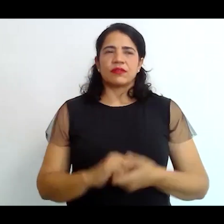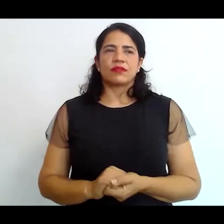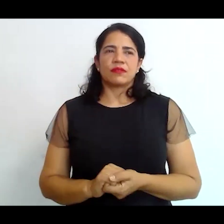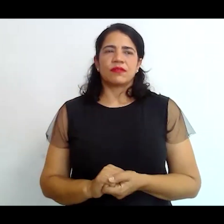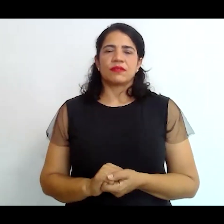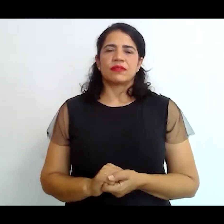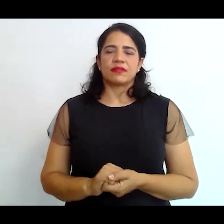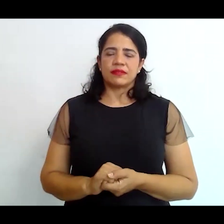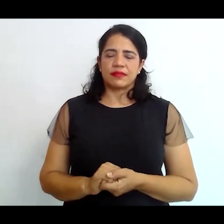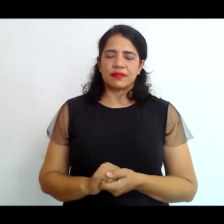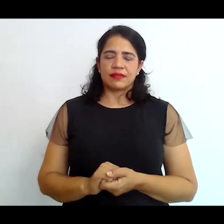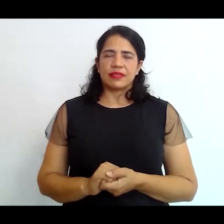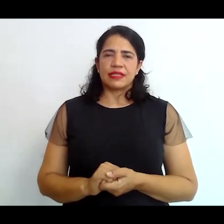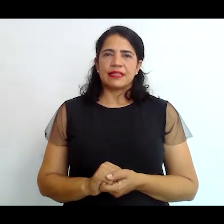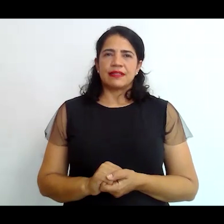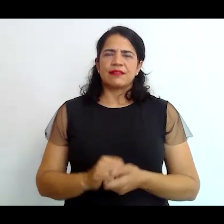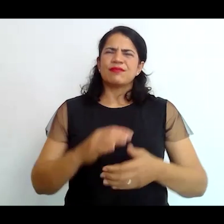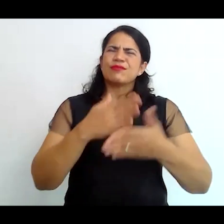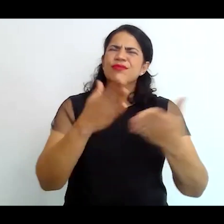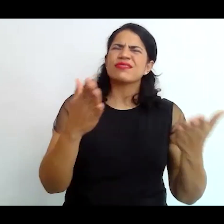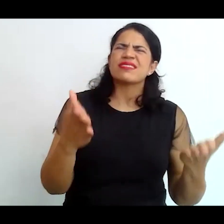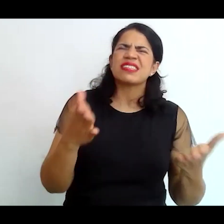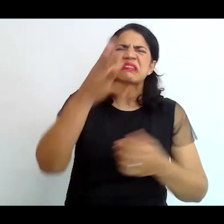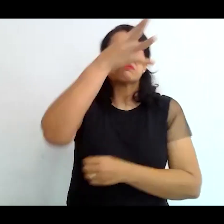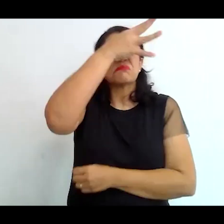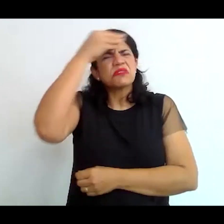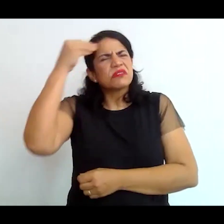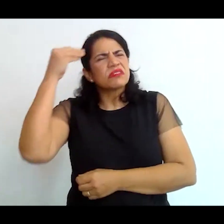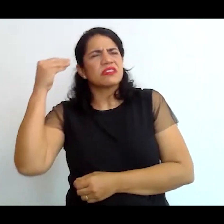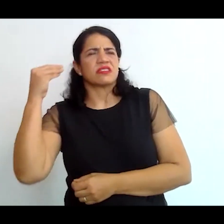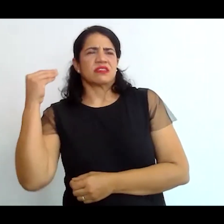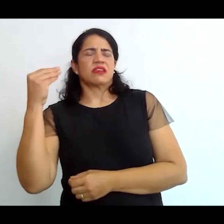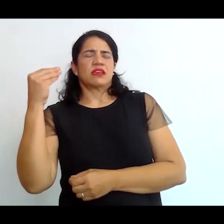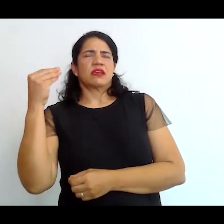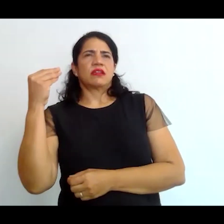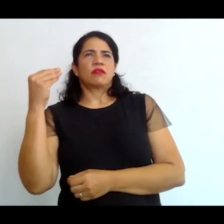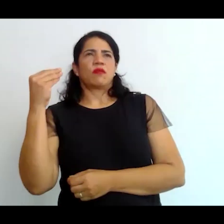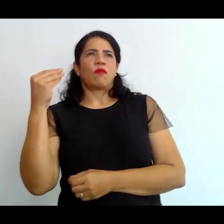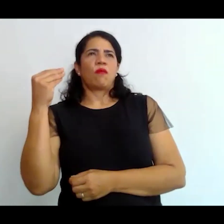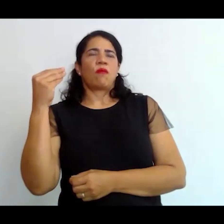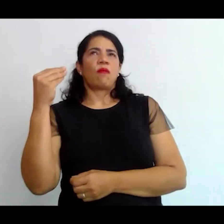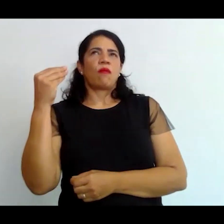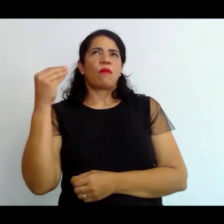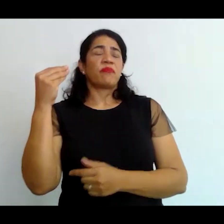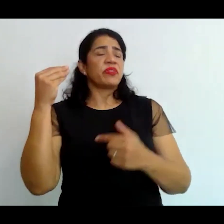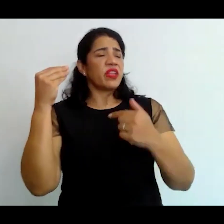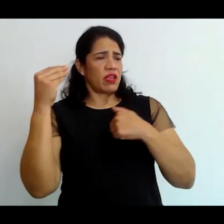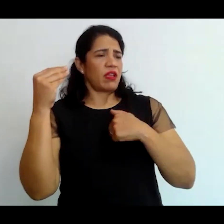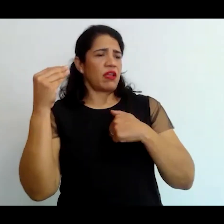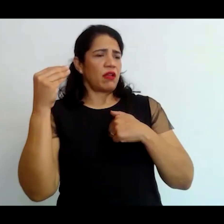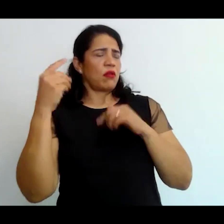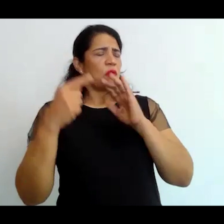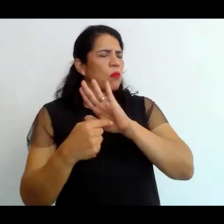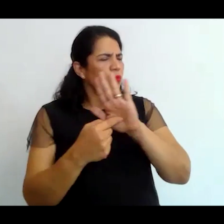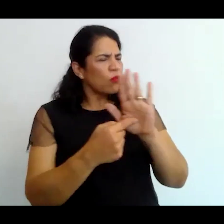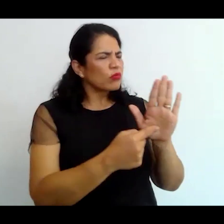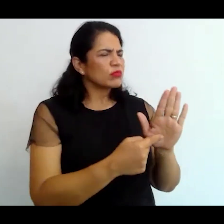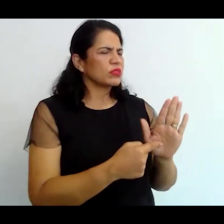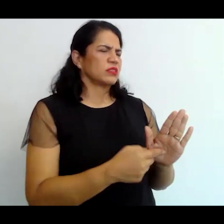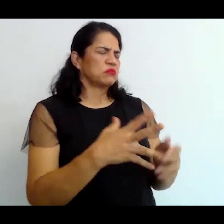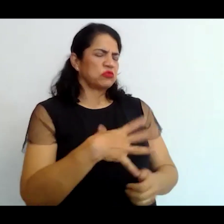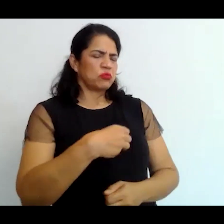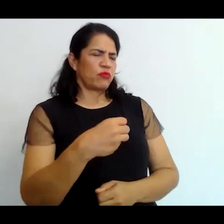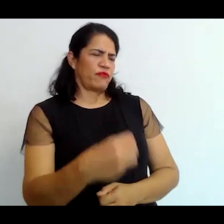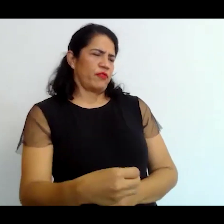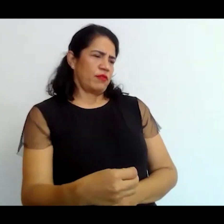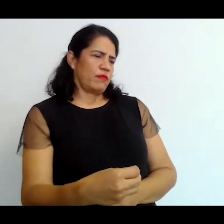Estais esquecidos da exortação que como a filhos discorre convosco. Filho meu, não menosprezeis a